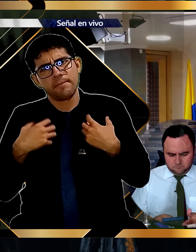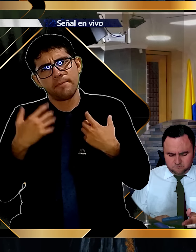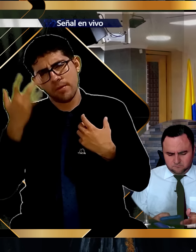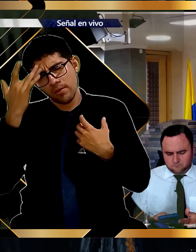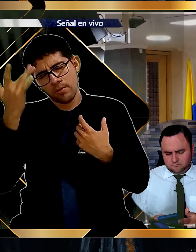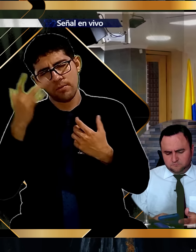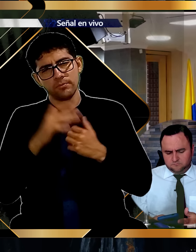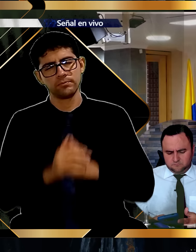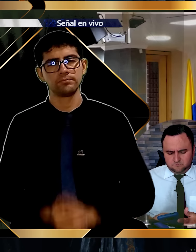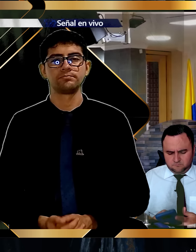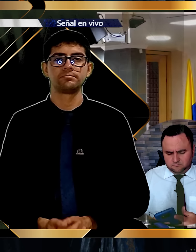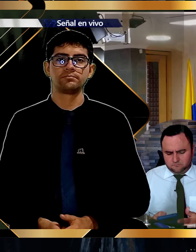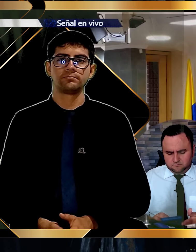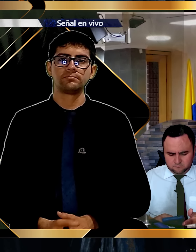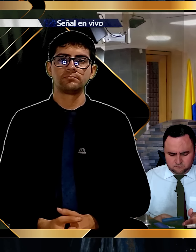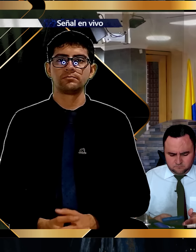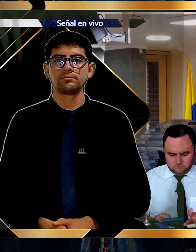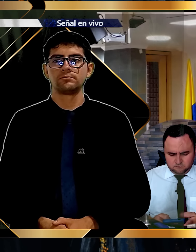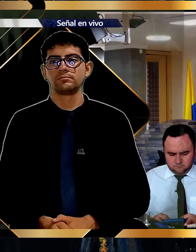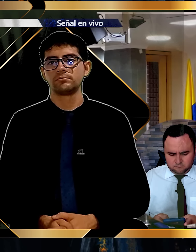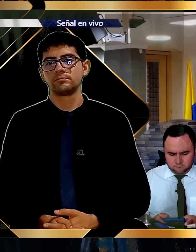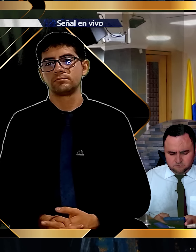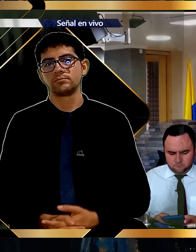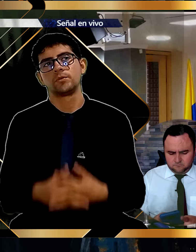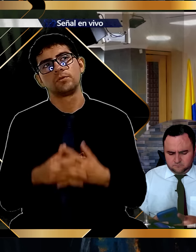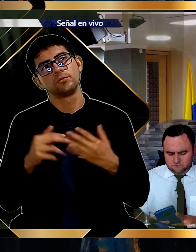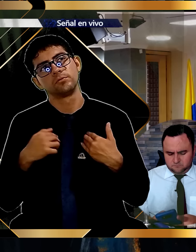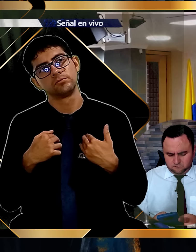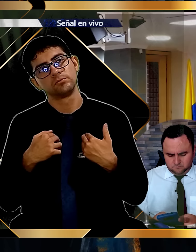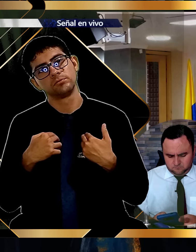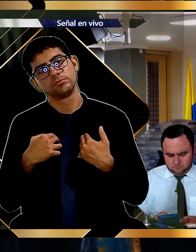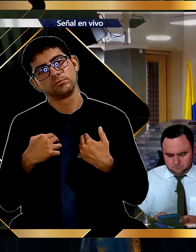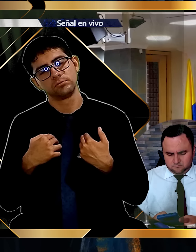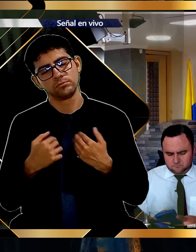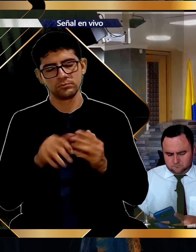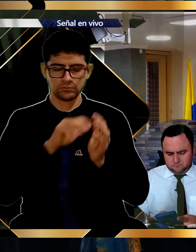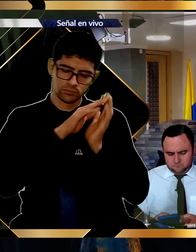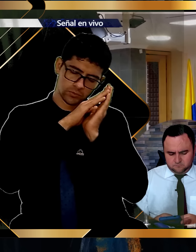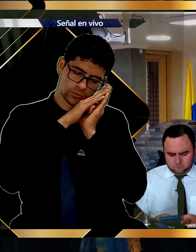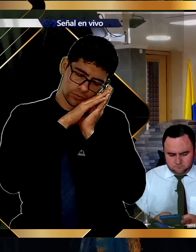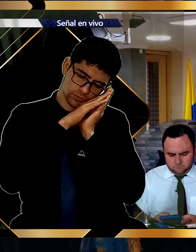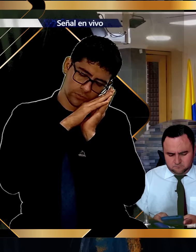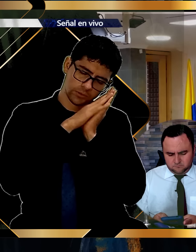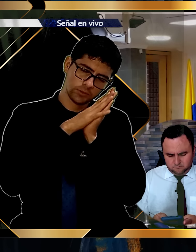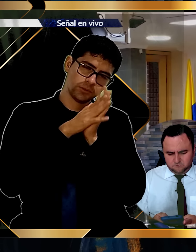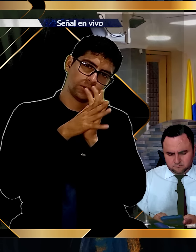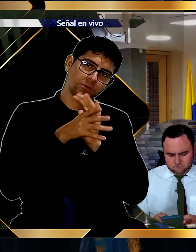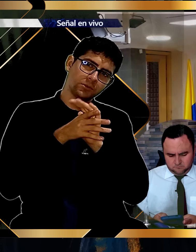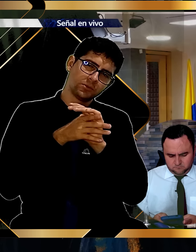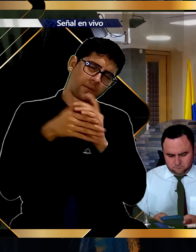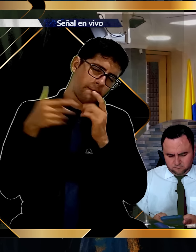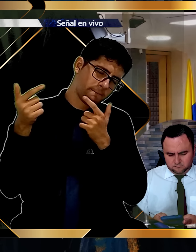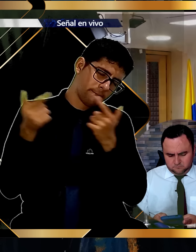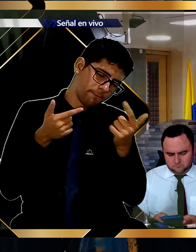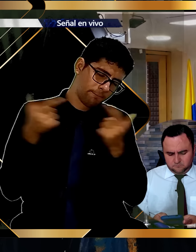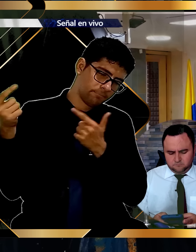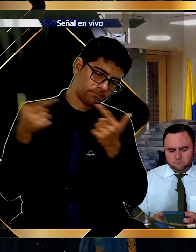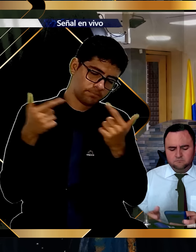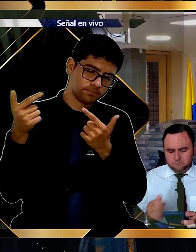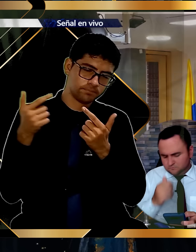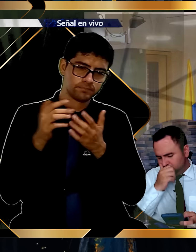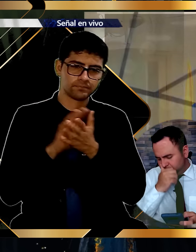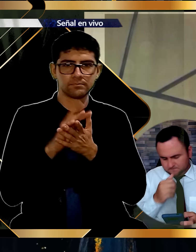Yo me acosté y me pasé toda la noche peleando. Hay gente que no sé dónde sacan eso. Anoche peleé